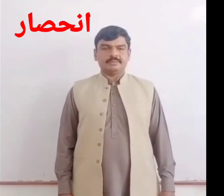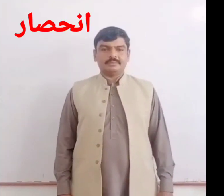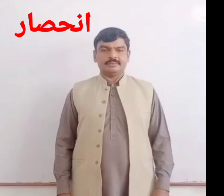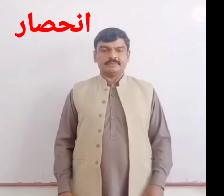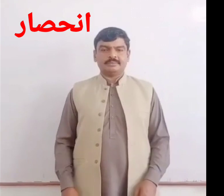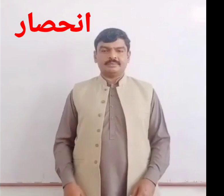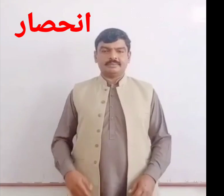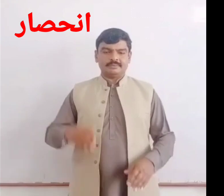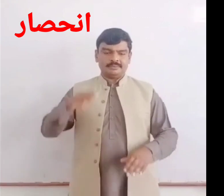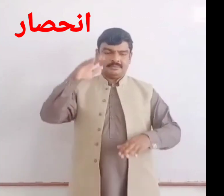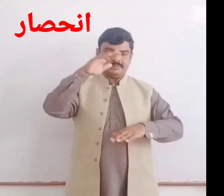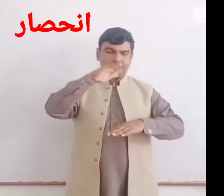इन्हिसार,